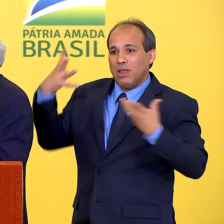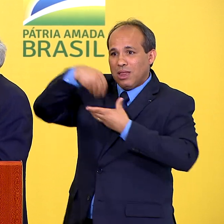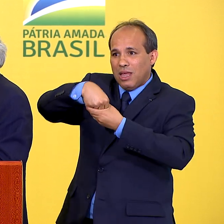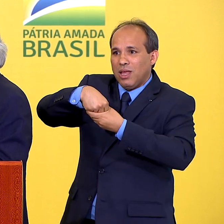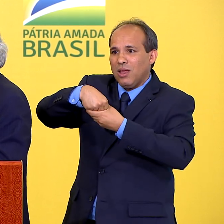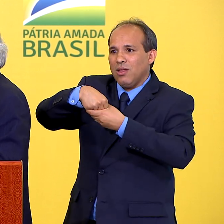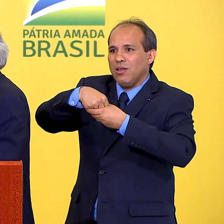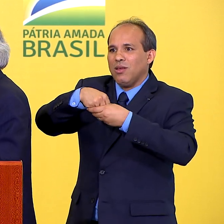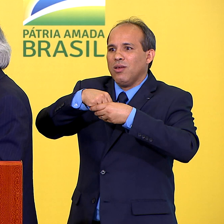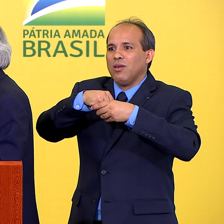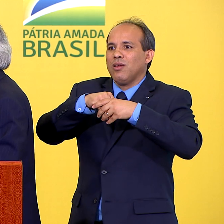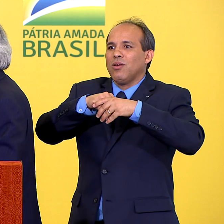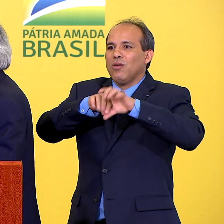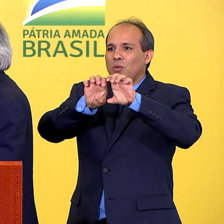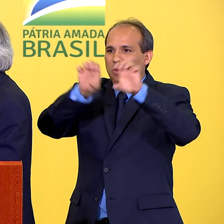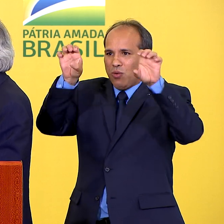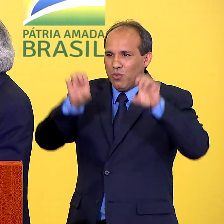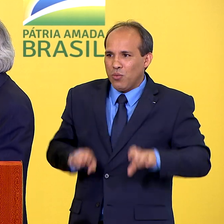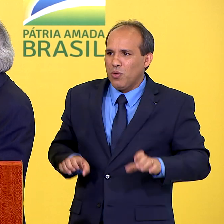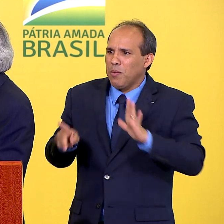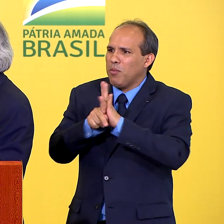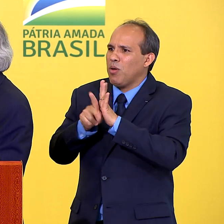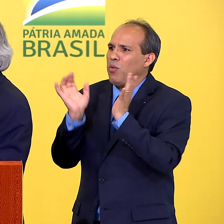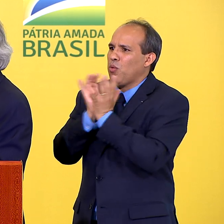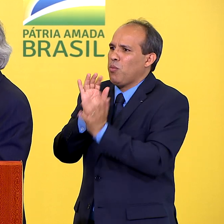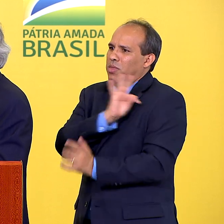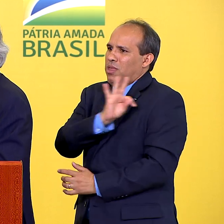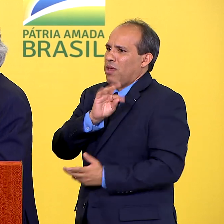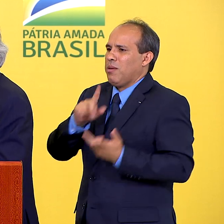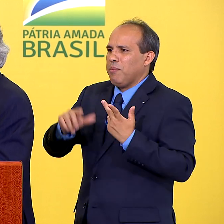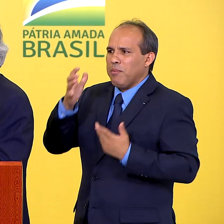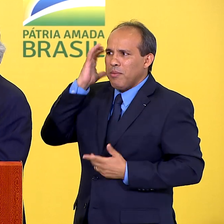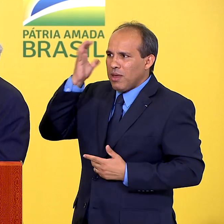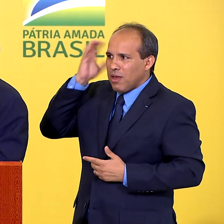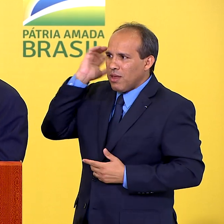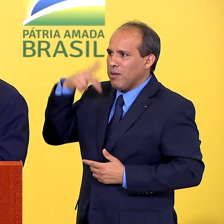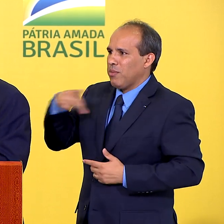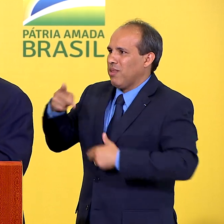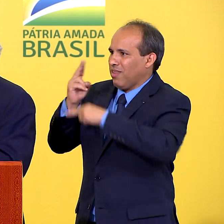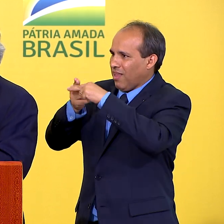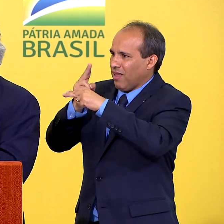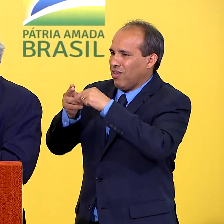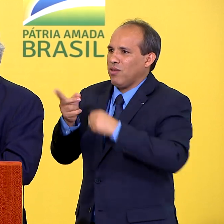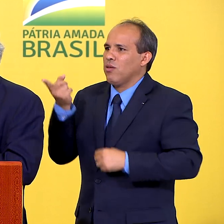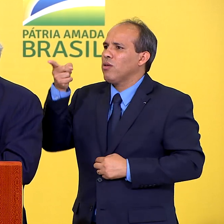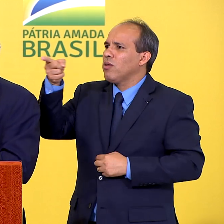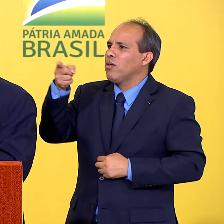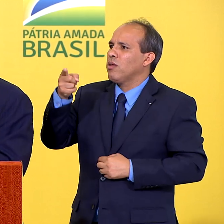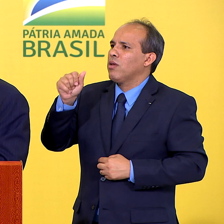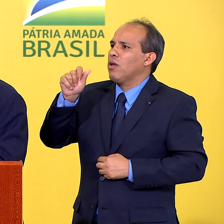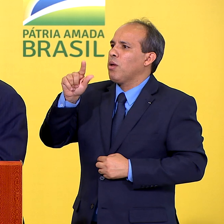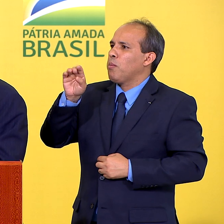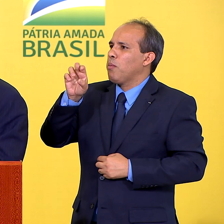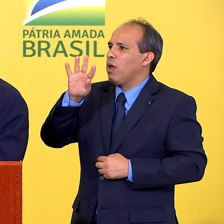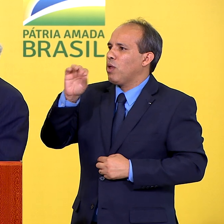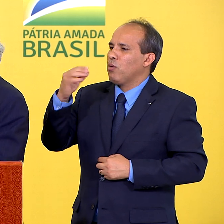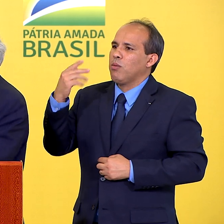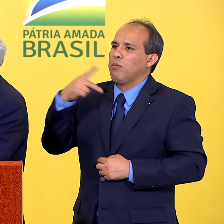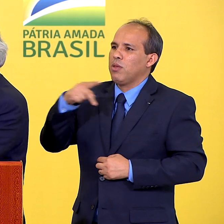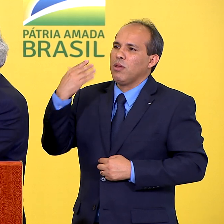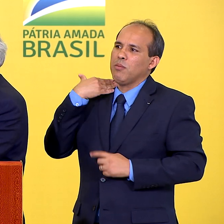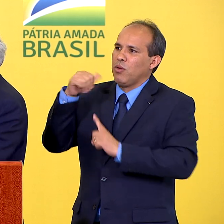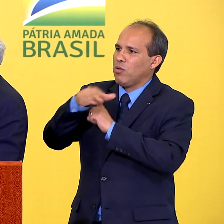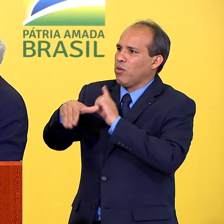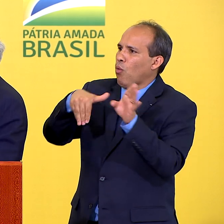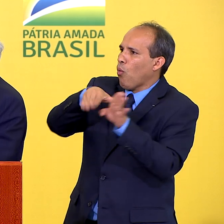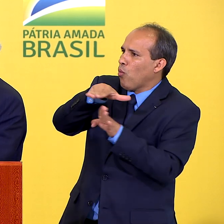de excepcional qualidade de técnicos é o Pedro Guimarães, na presidência da Caixa, o nosso Roberto Campos, no Banco Central, orientando